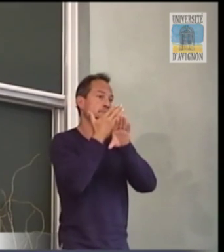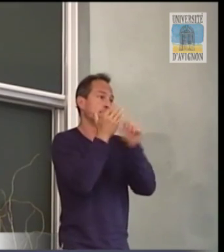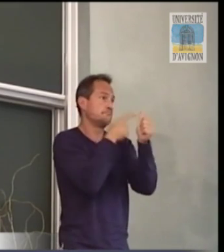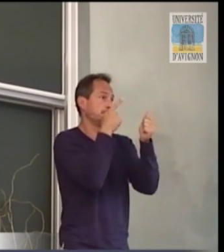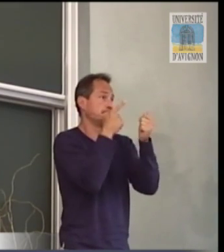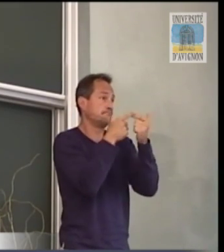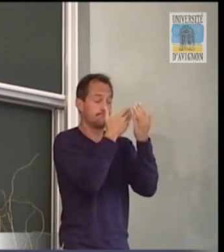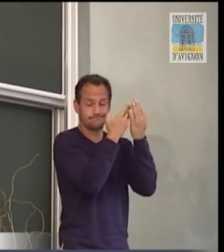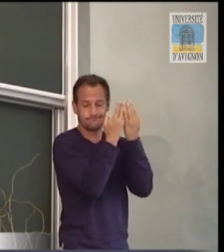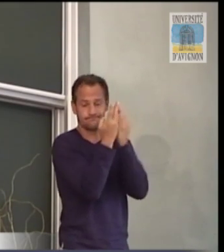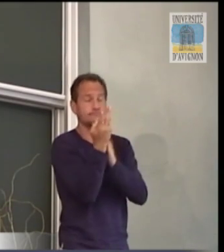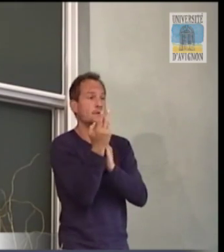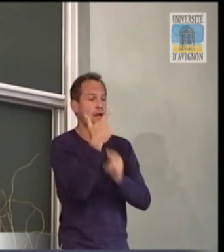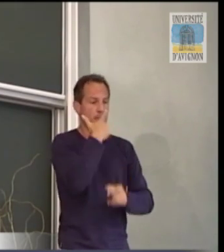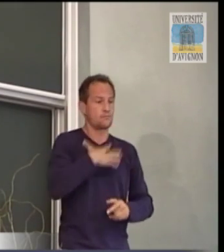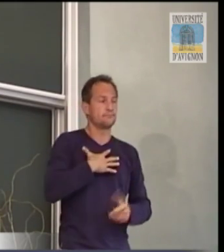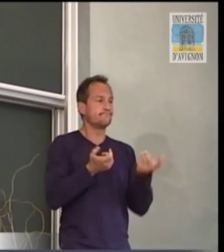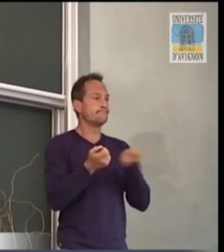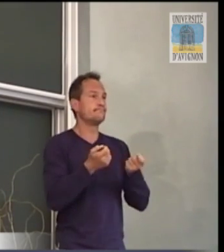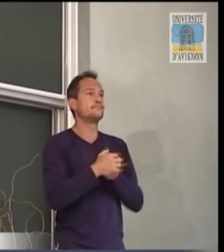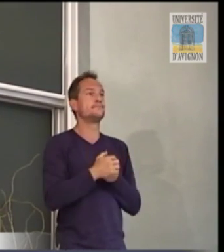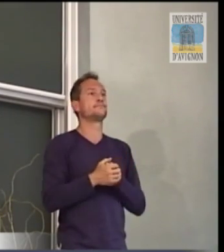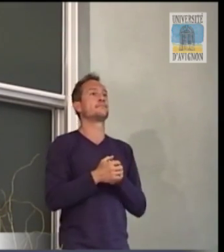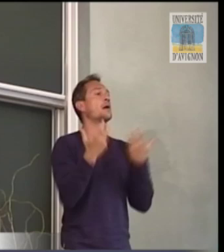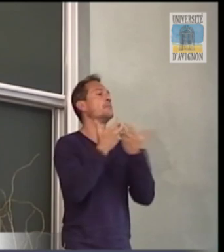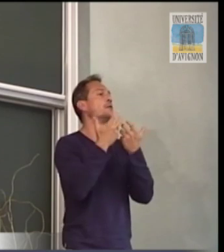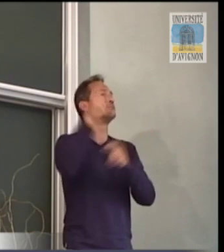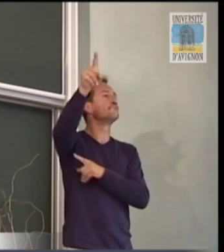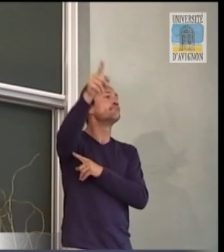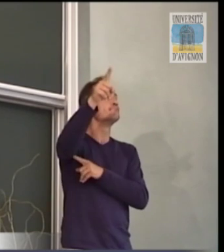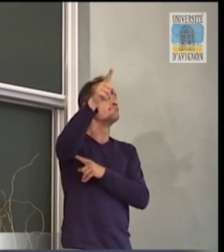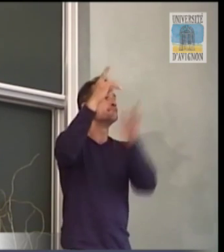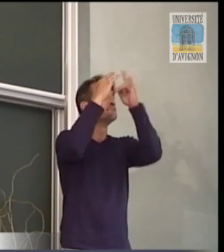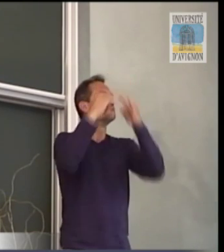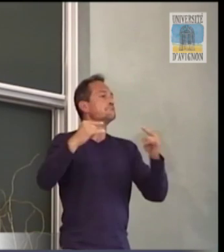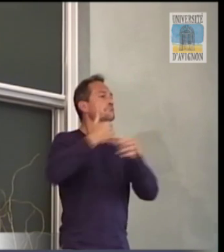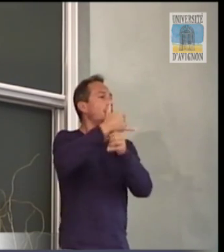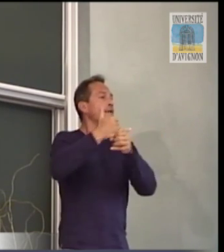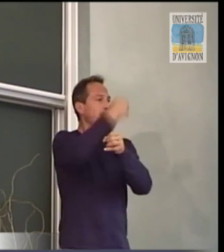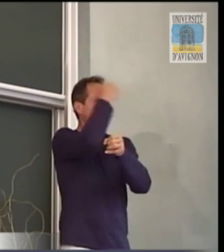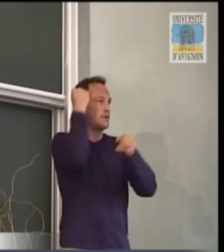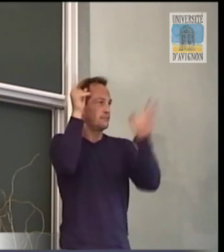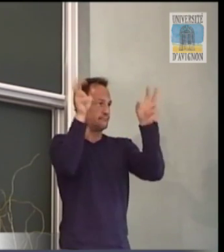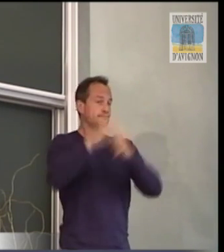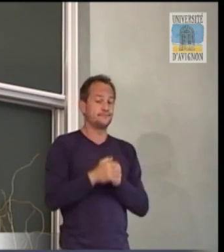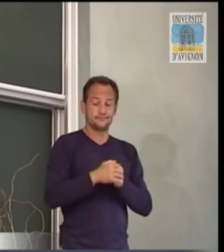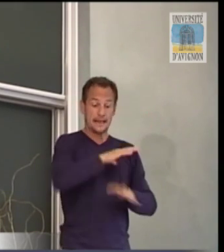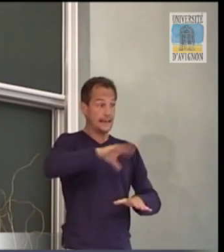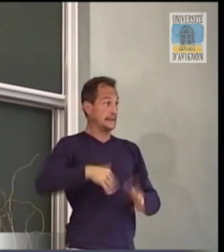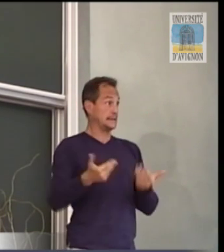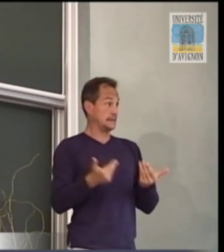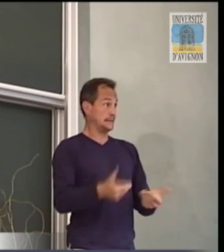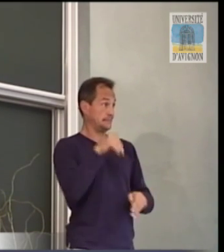un travail que je conduis. Par exemple, là, on fait Café Noir à contre-courant. La dernière représentation est ce